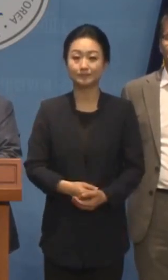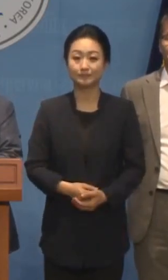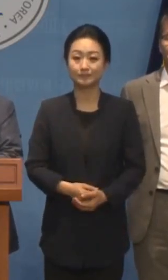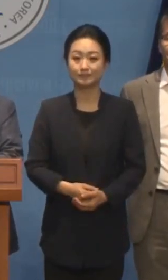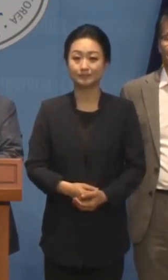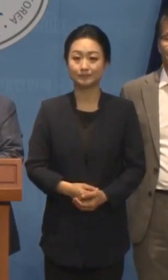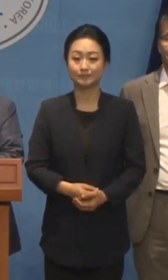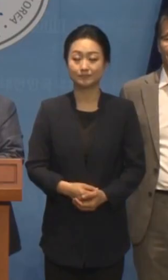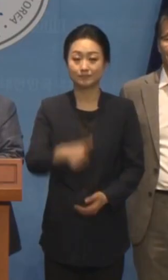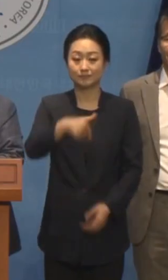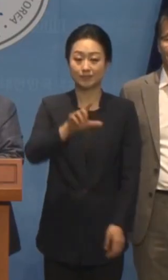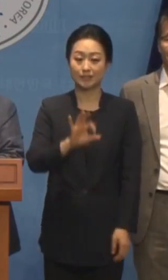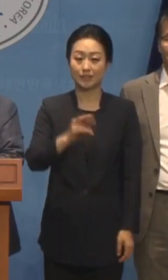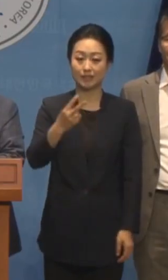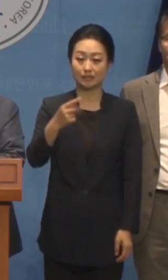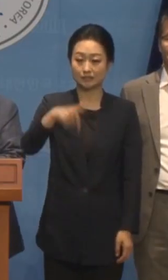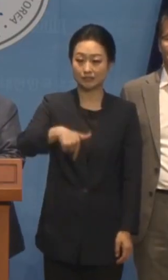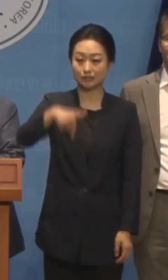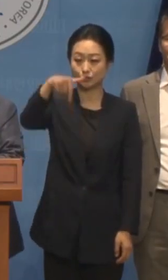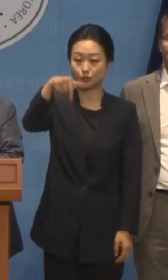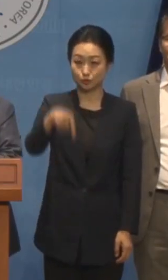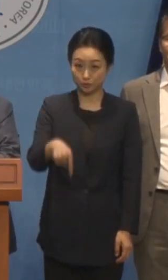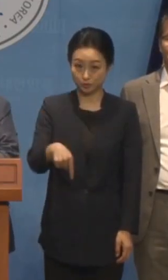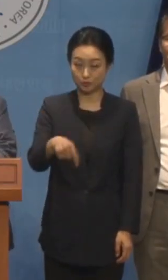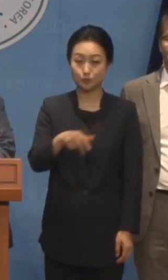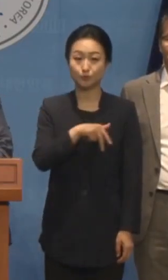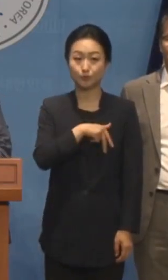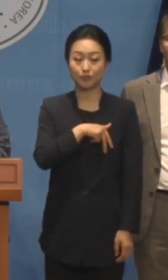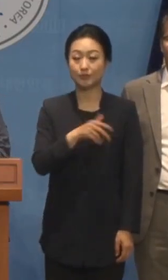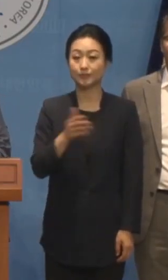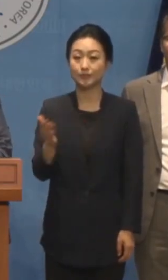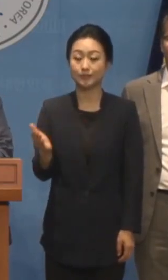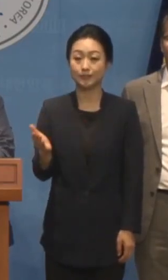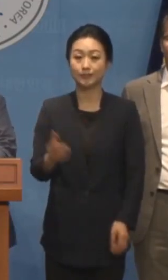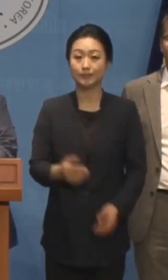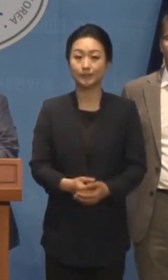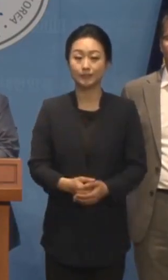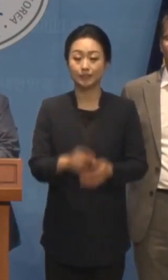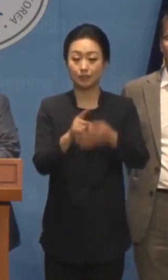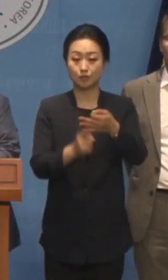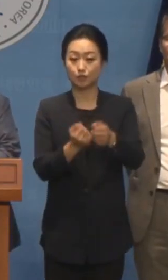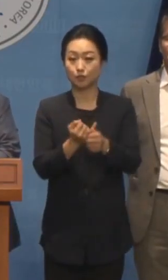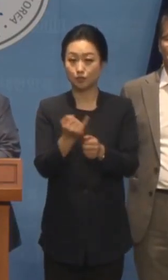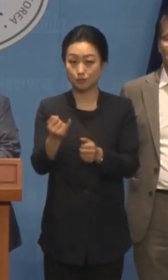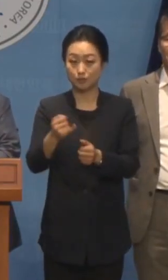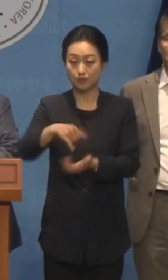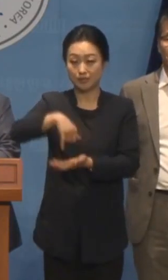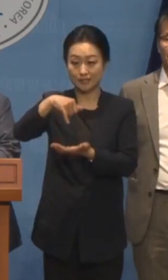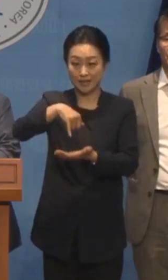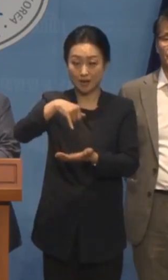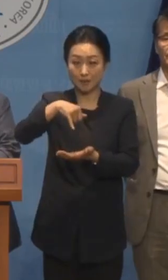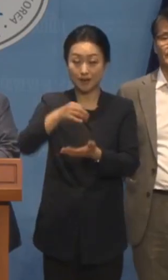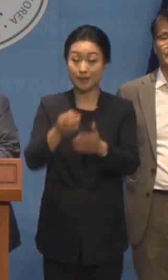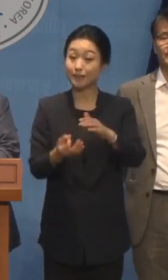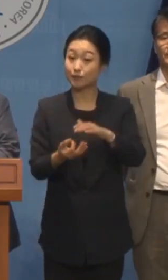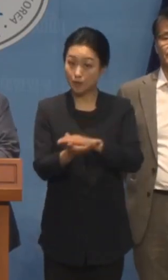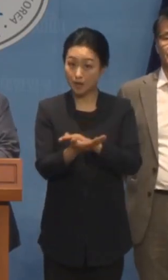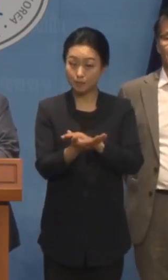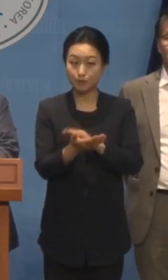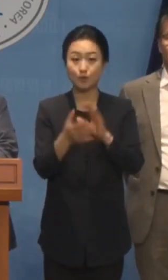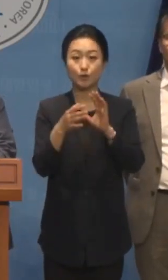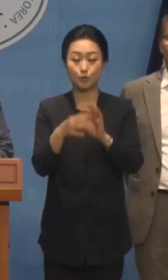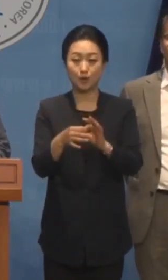그리고 더불어민주당 강두구 의원님 오셨습니다. 김건희 명품 수수, 뇌물 수수